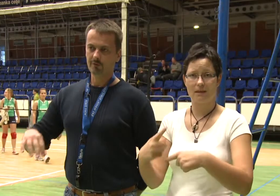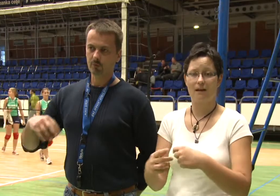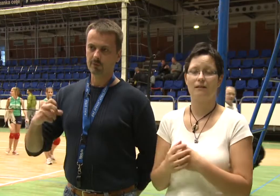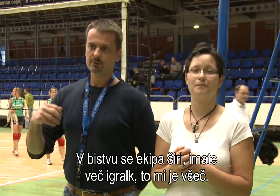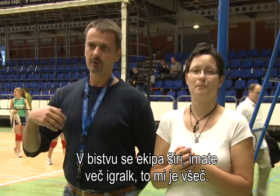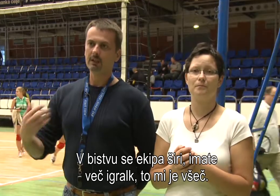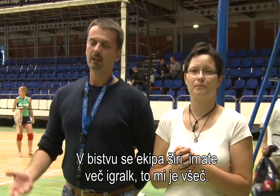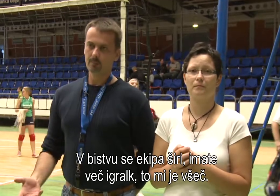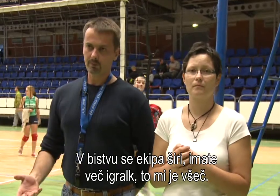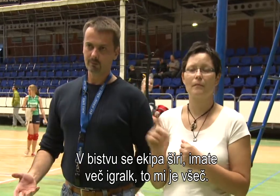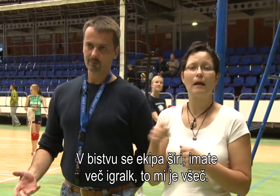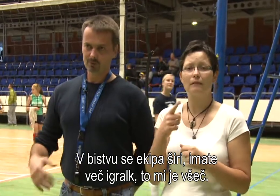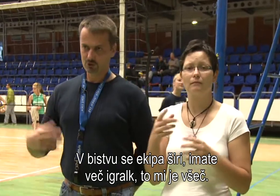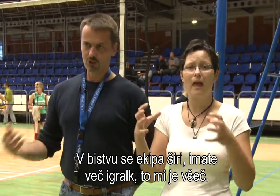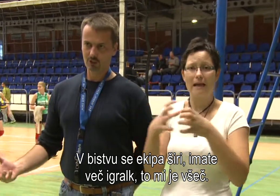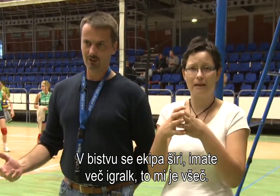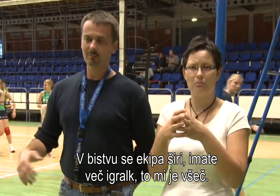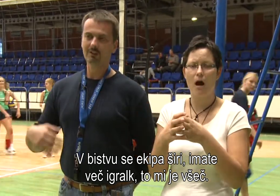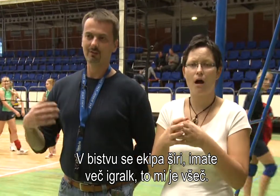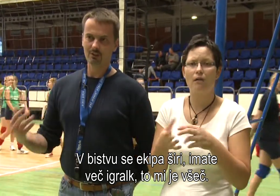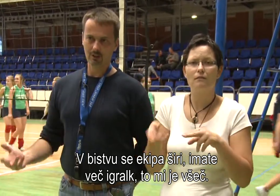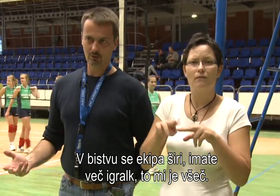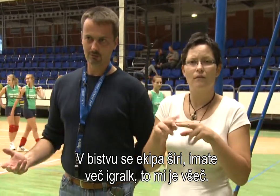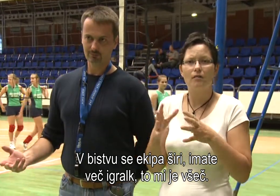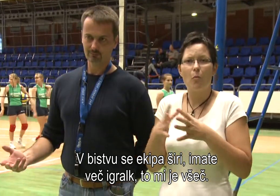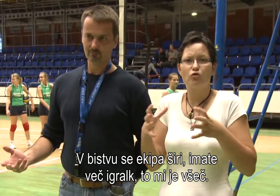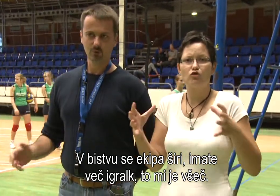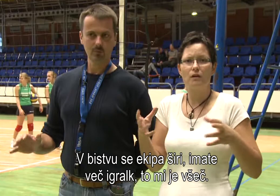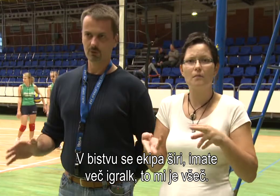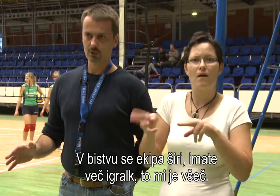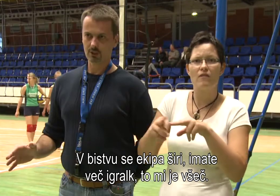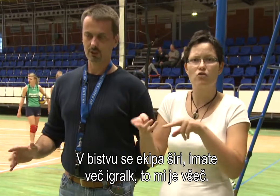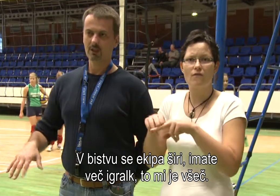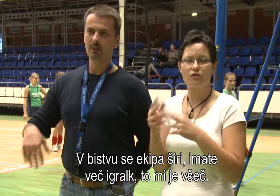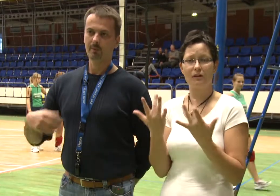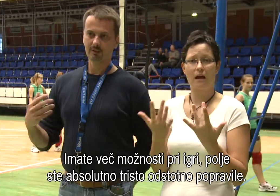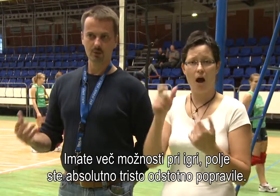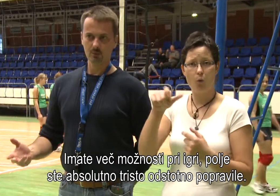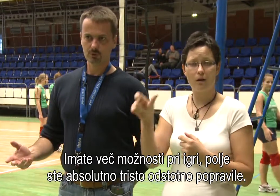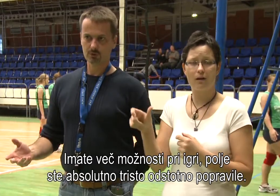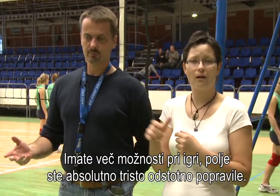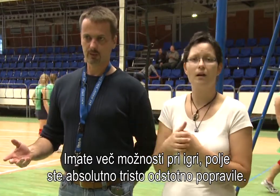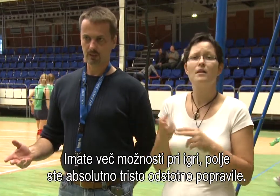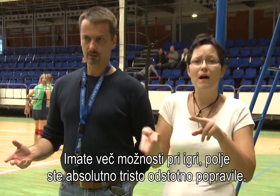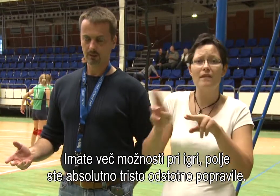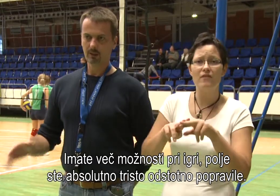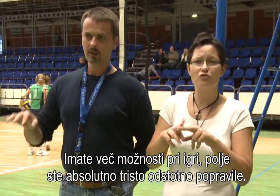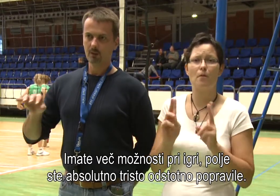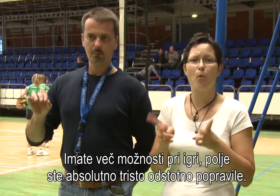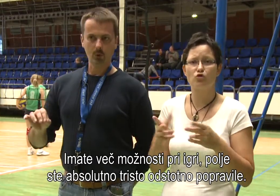V bistvu in ekipa se širi, imate več igralk, to mi je všeč, imate več možnosti pri igri.